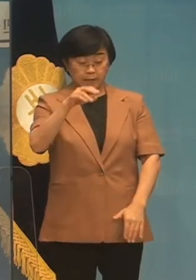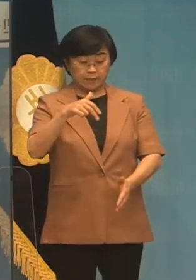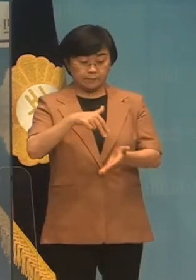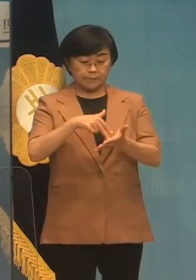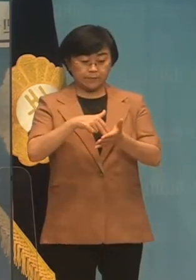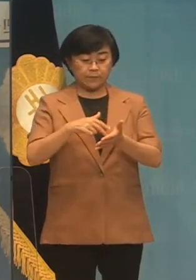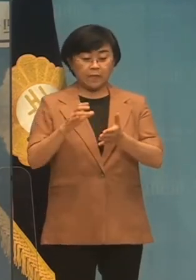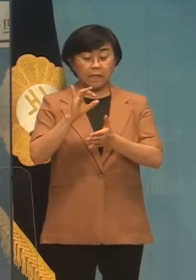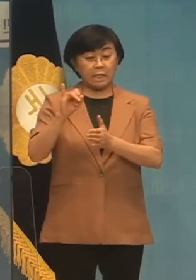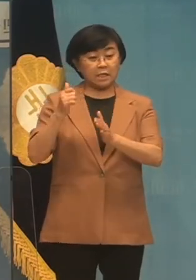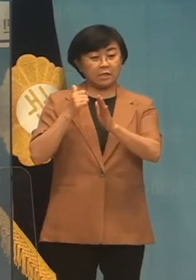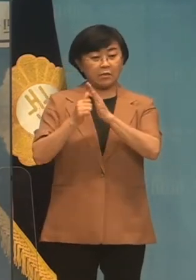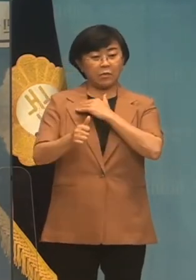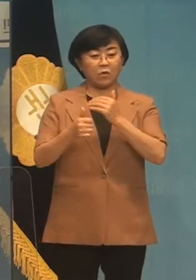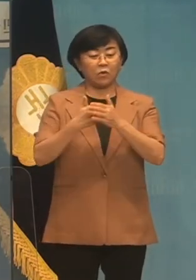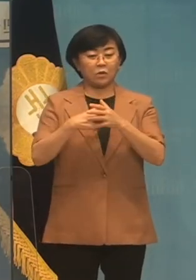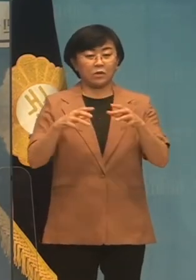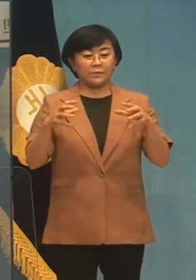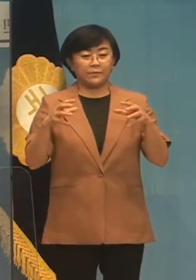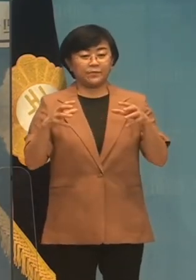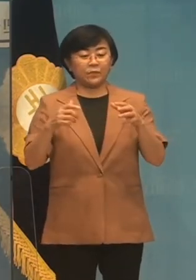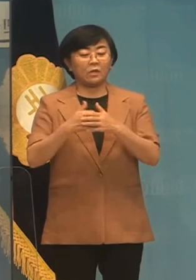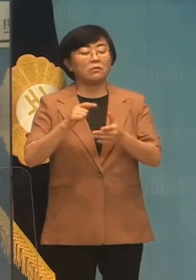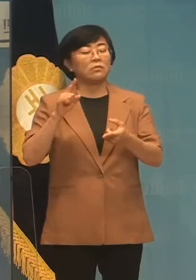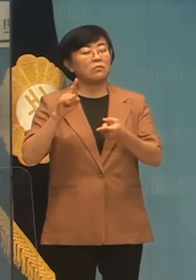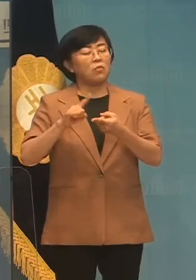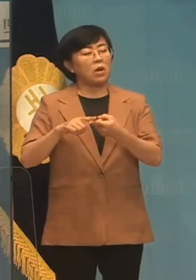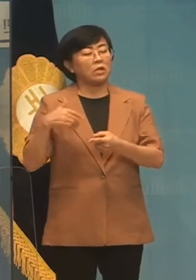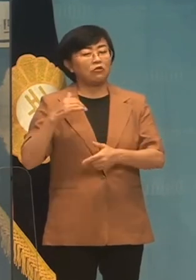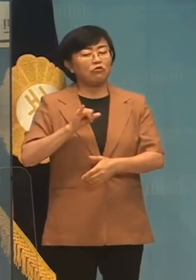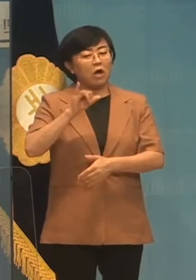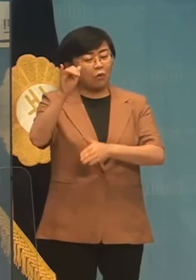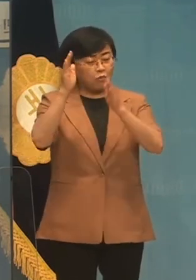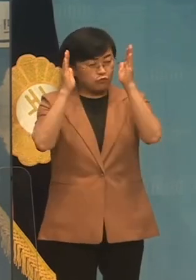이 대표는 당시 유학 중이어서 몰랐다고 합니다.